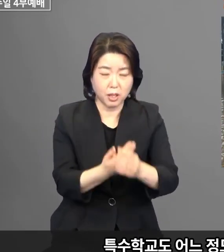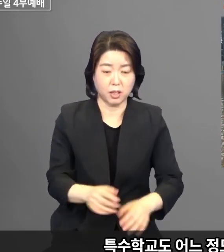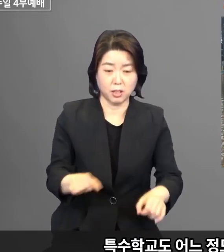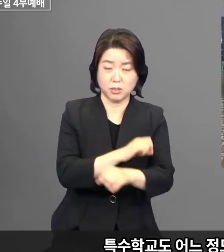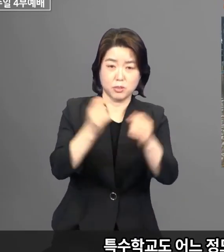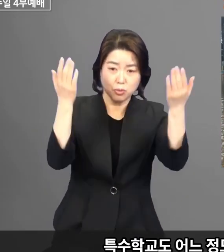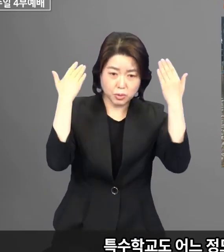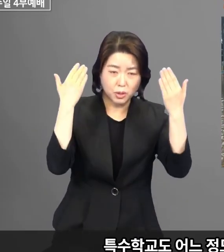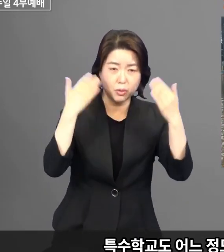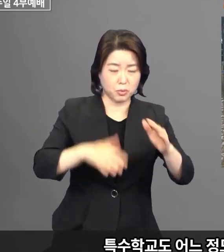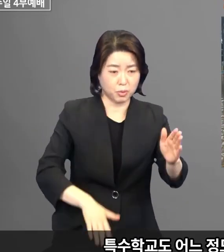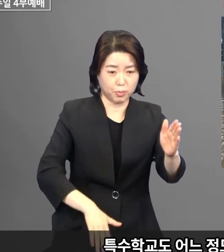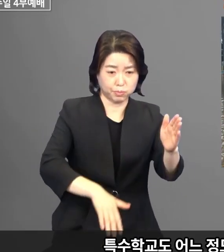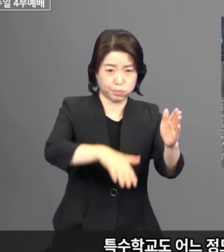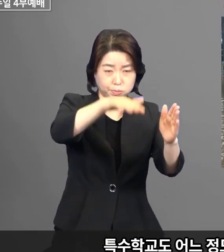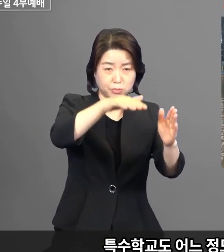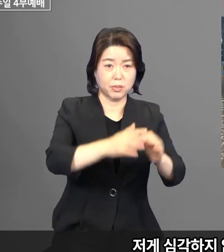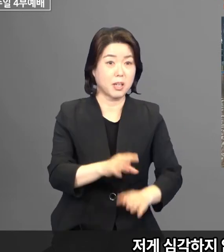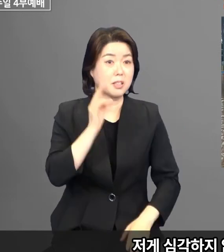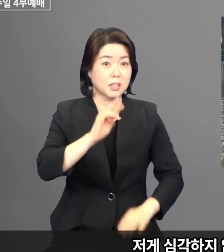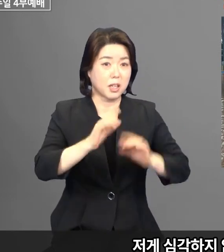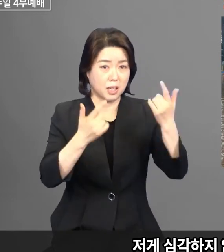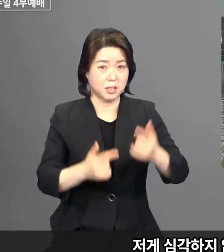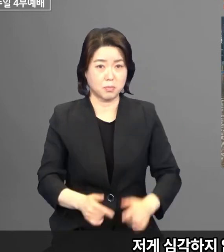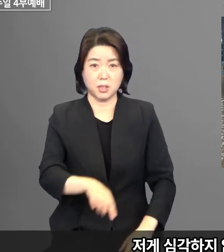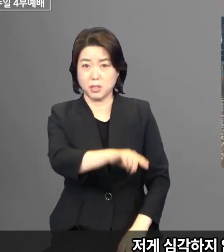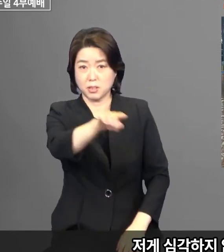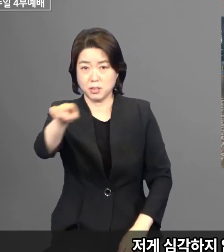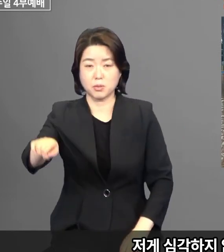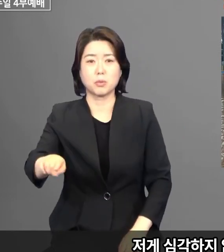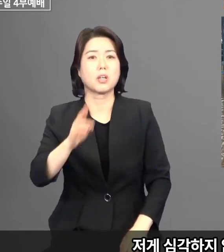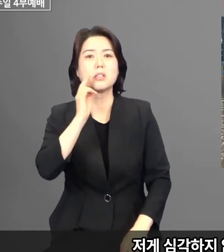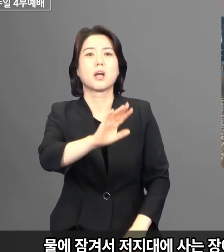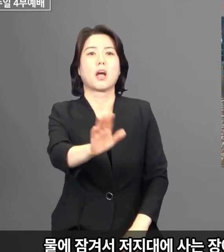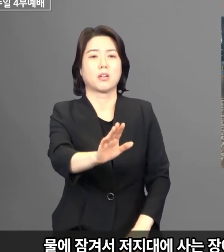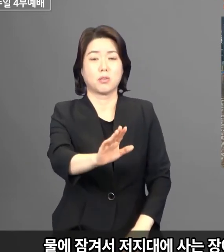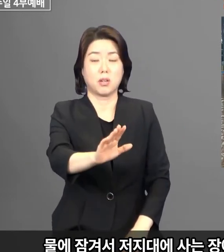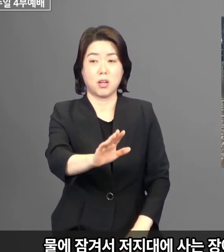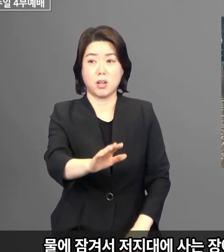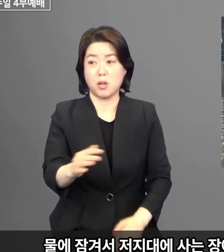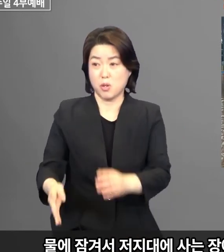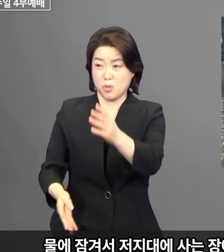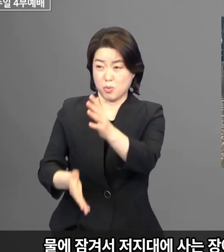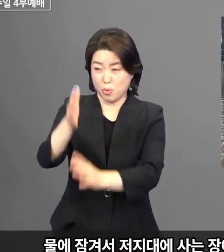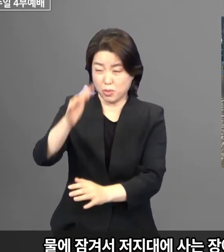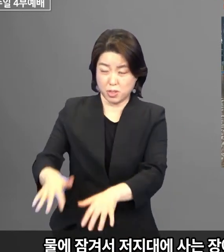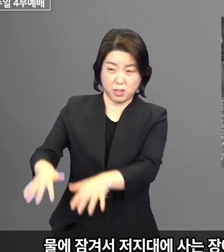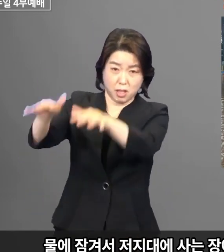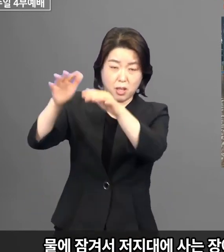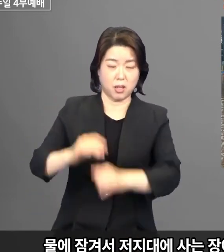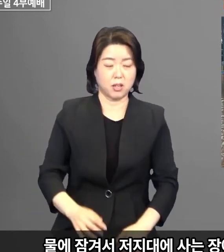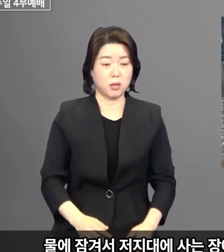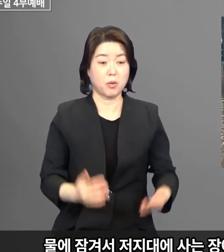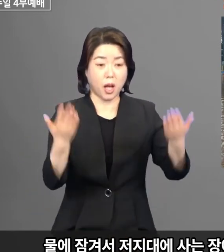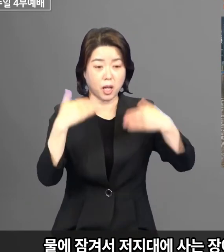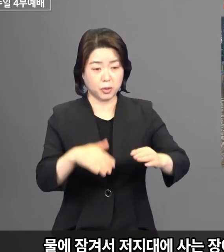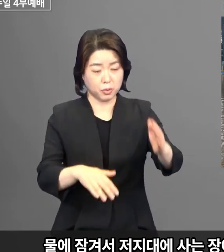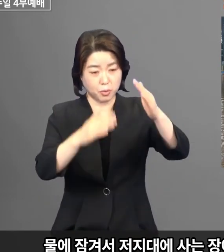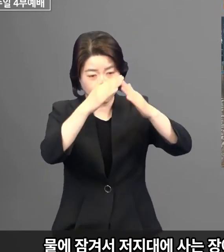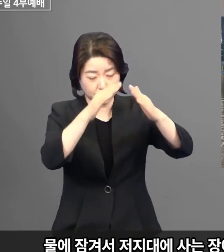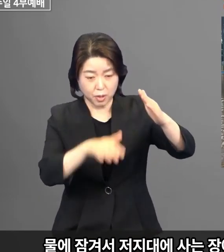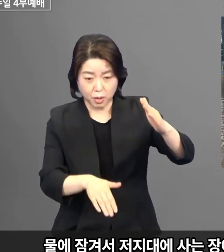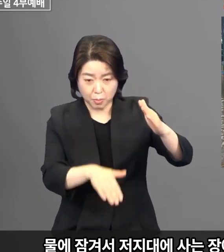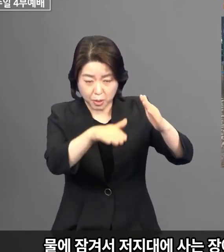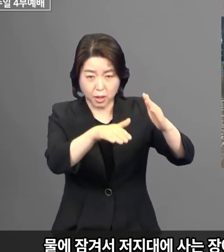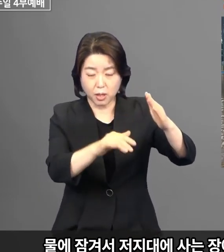특수학교도 어느 정도는 심각하진 않지만 저게 심각하지 않은 상황입니다. 물에 잠겨서 저지대에 사는